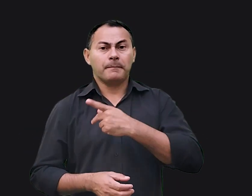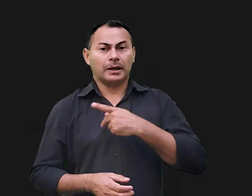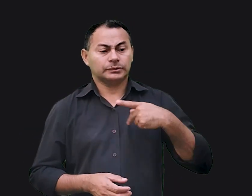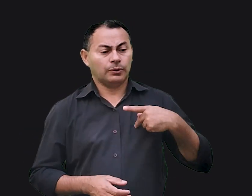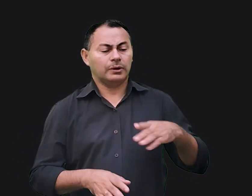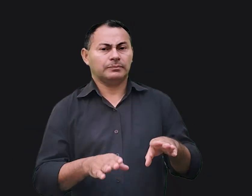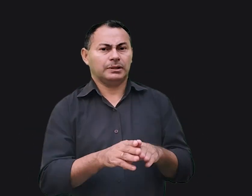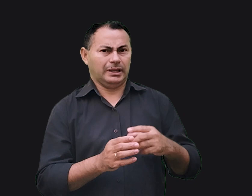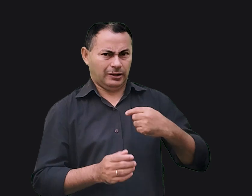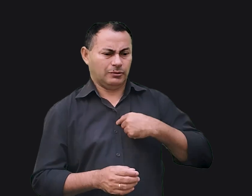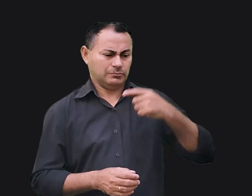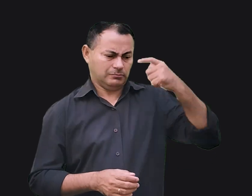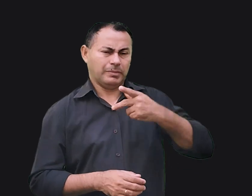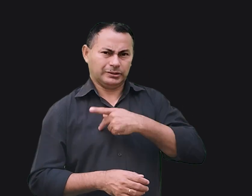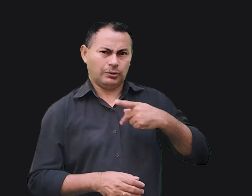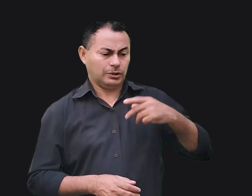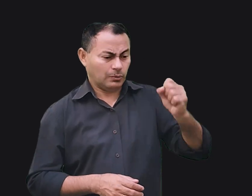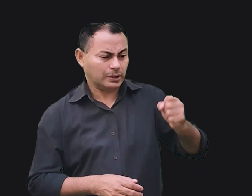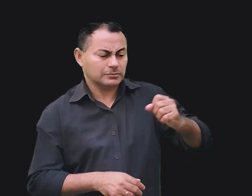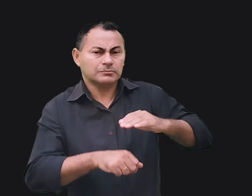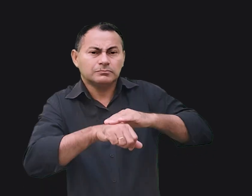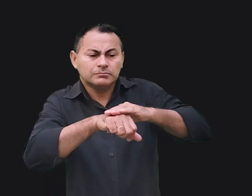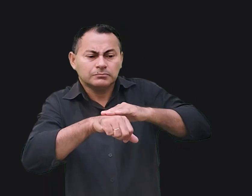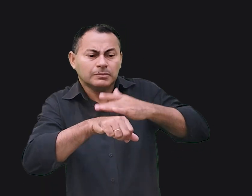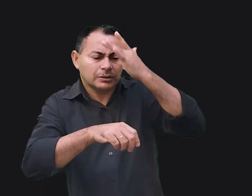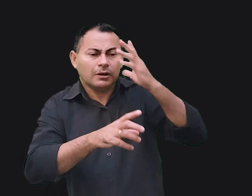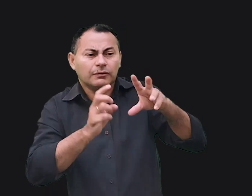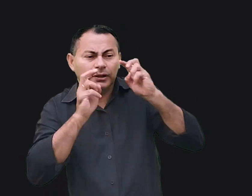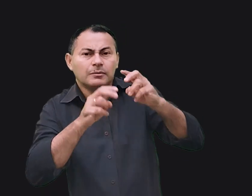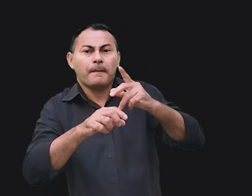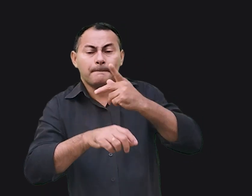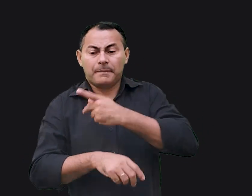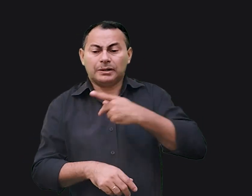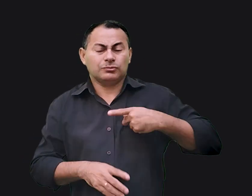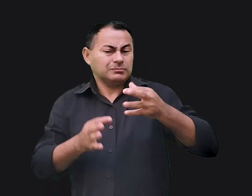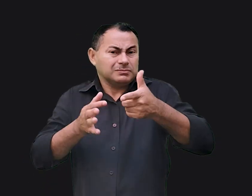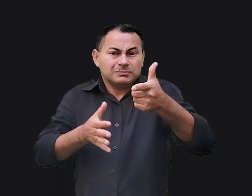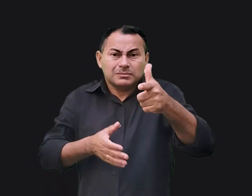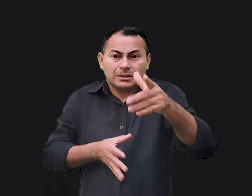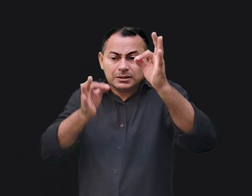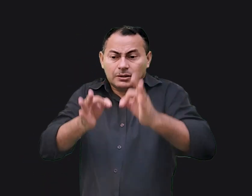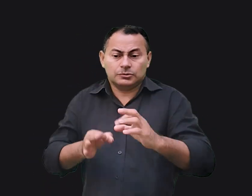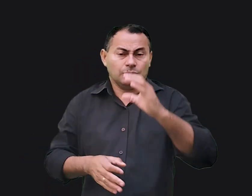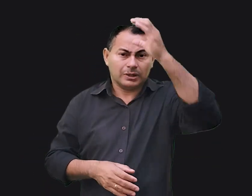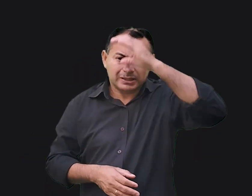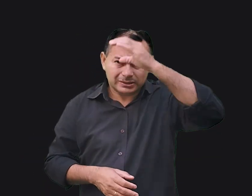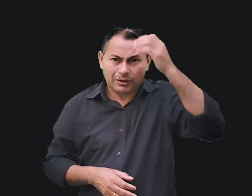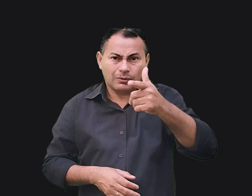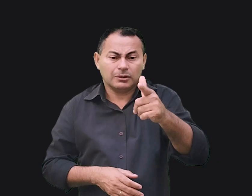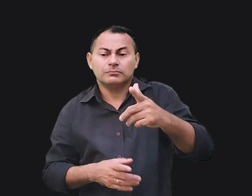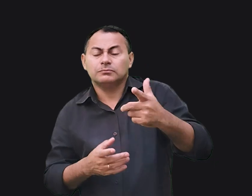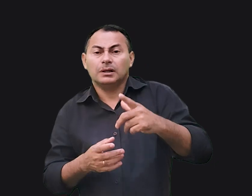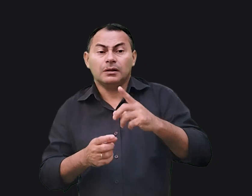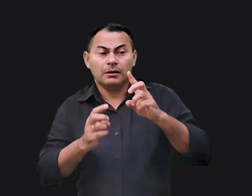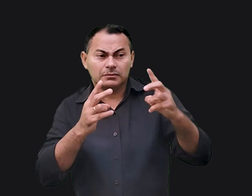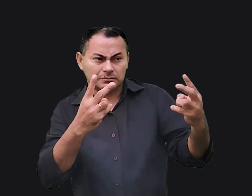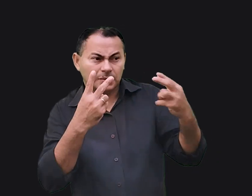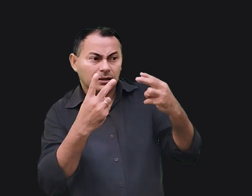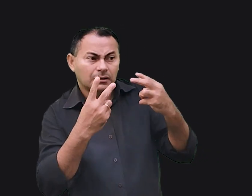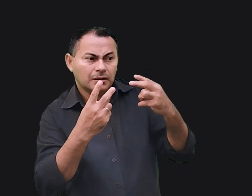tenho conversado e aconselhado muita gente, já ouvi pessoas dizerem: pastor, eu não tenho certeza se sou ou não cristão. Quando ouço isso,